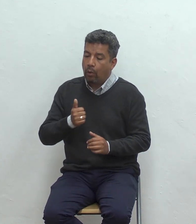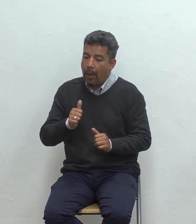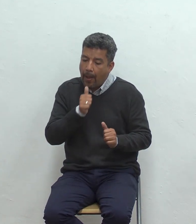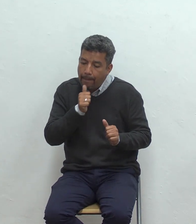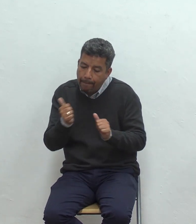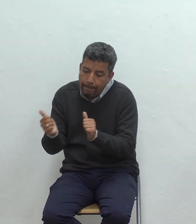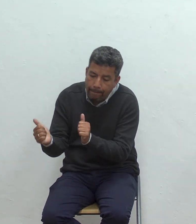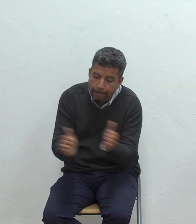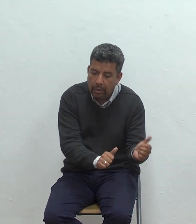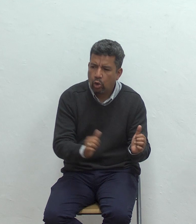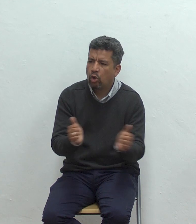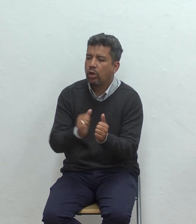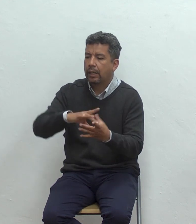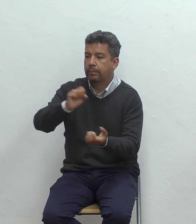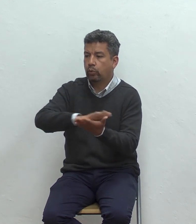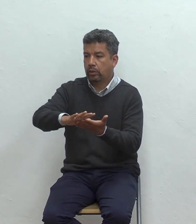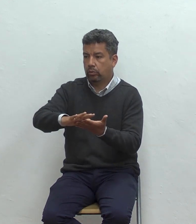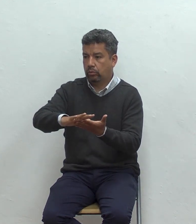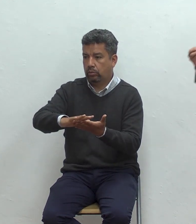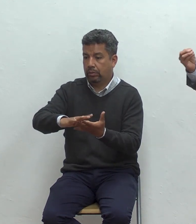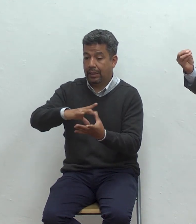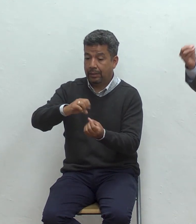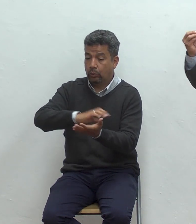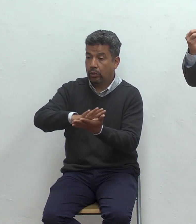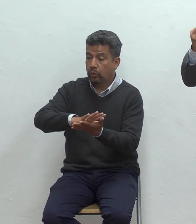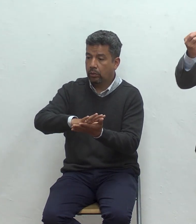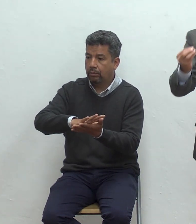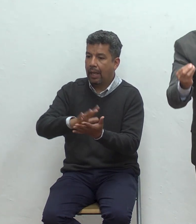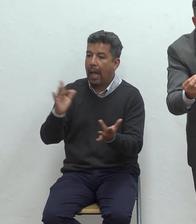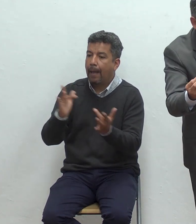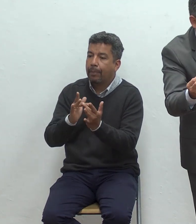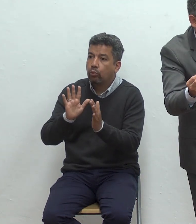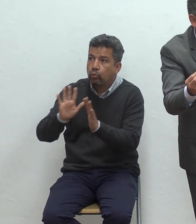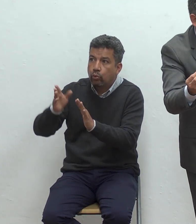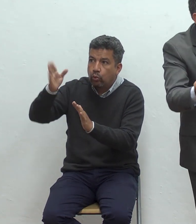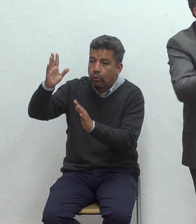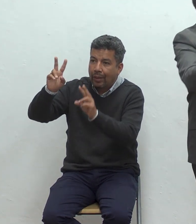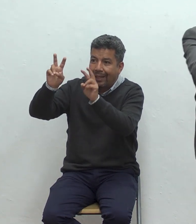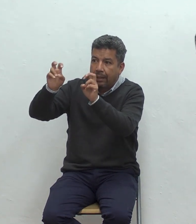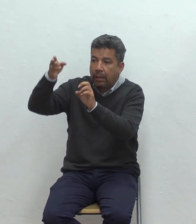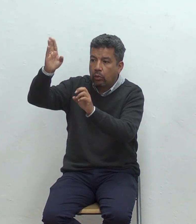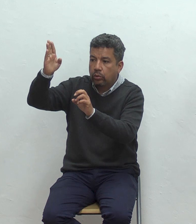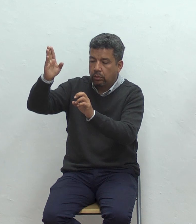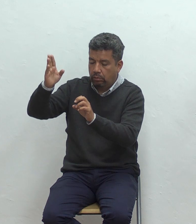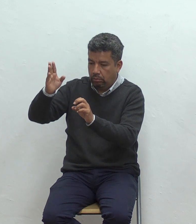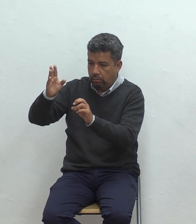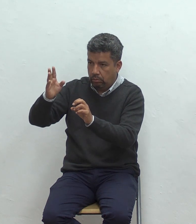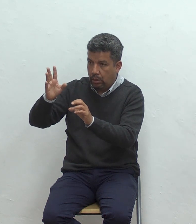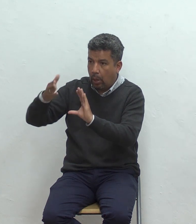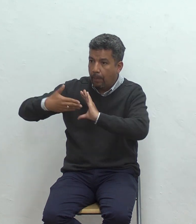el Espíritu Santo. El Espíritu Santo es lo de Dios que nos